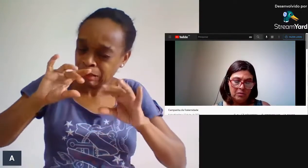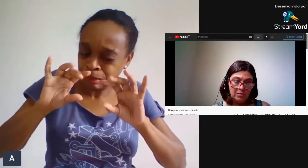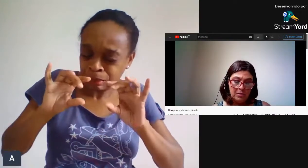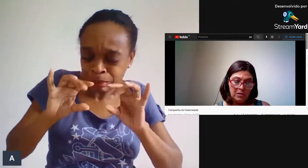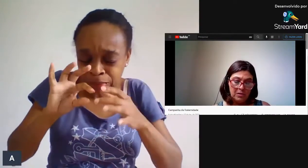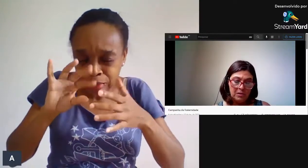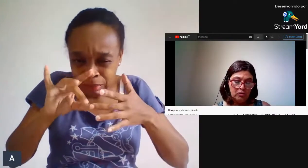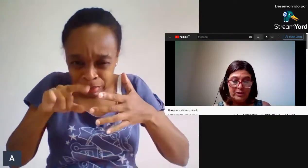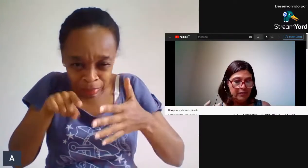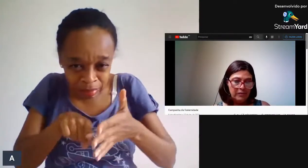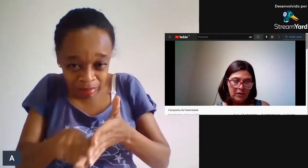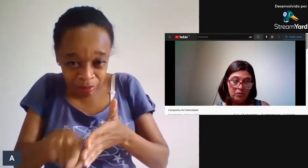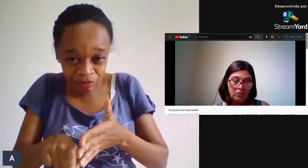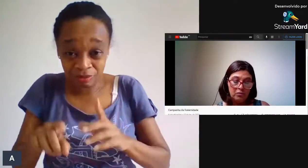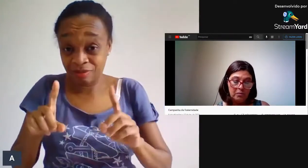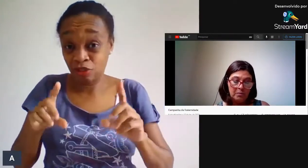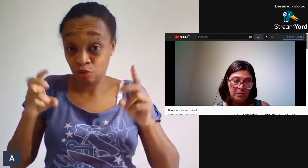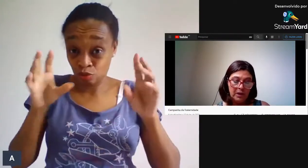vídeo,